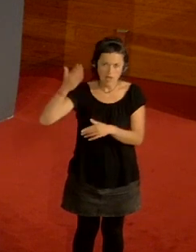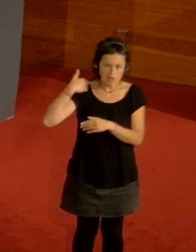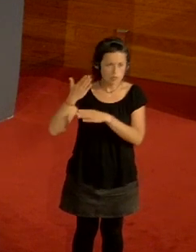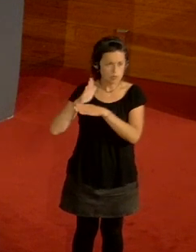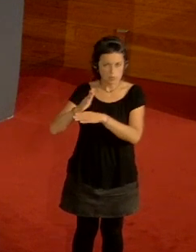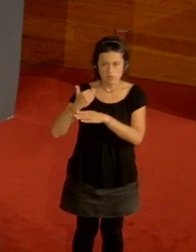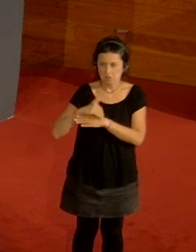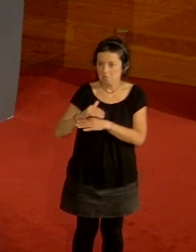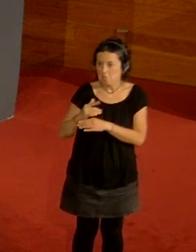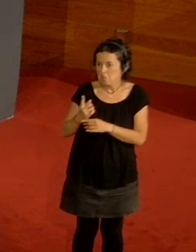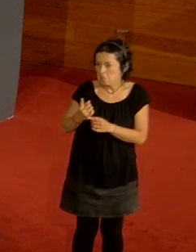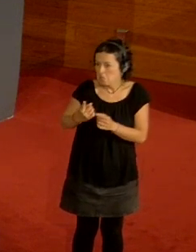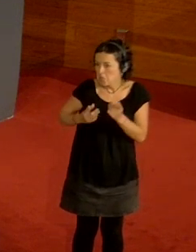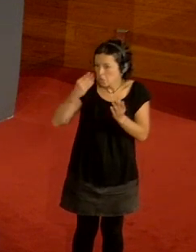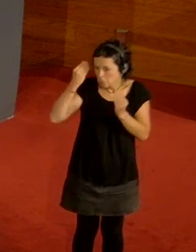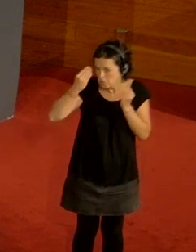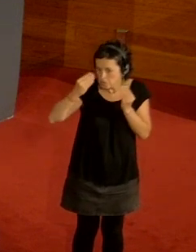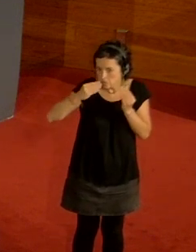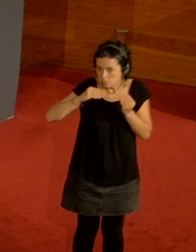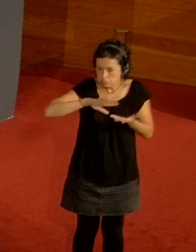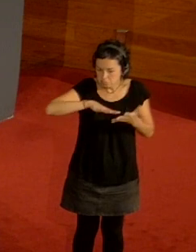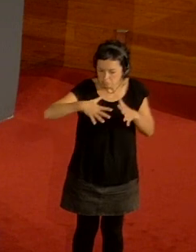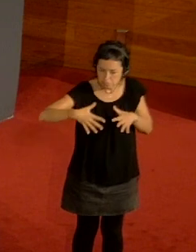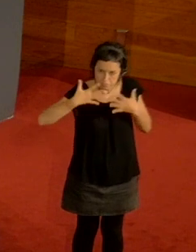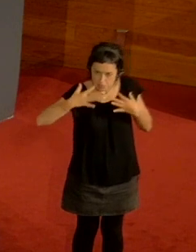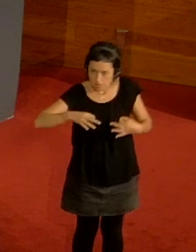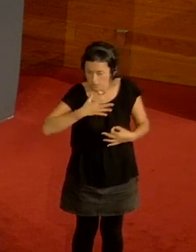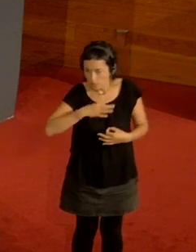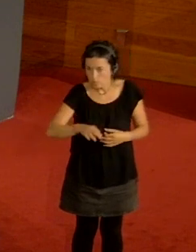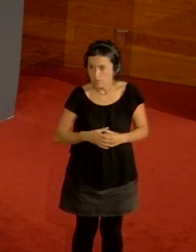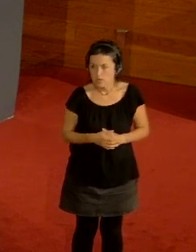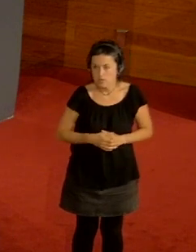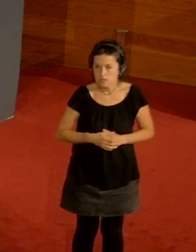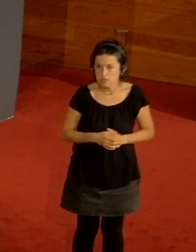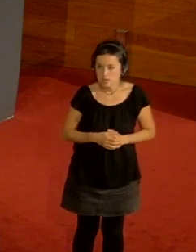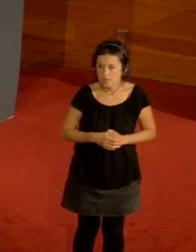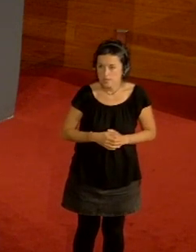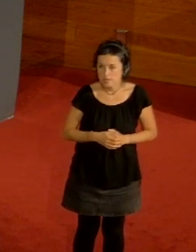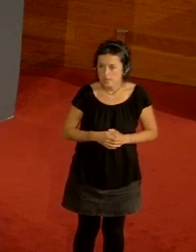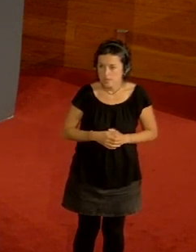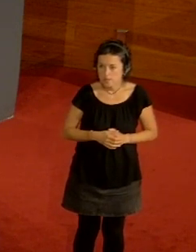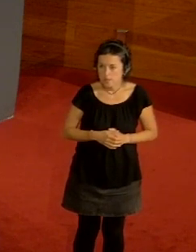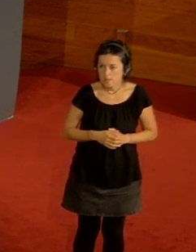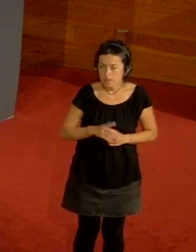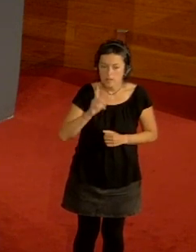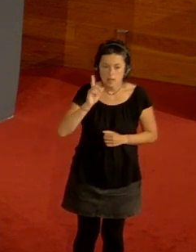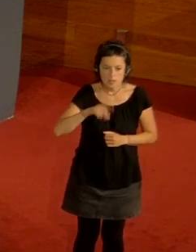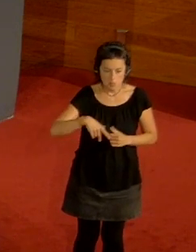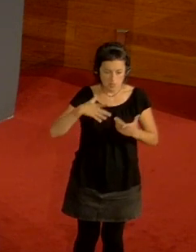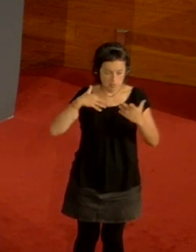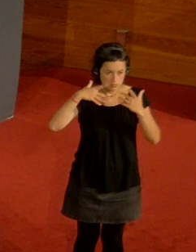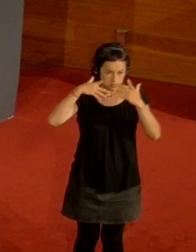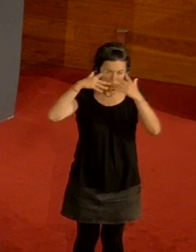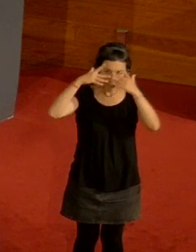entiendo que se pueden implementar y y también se pueden implementar eh protocolos para